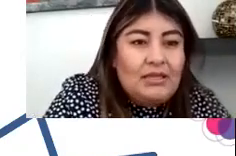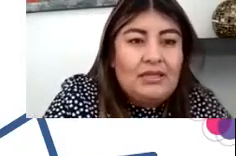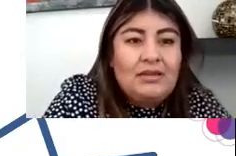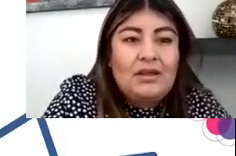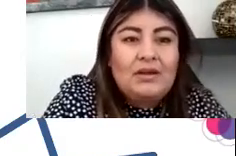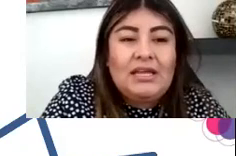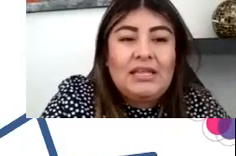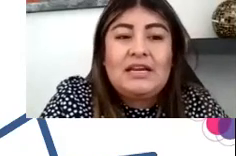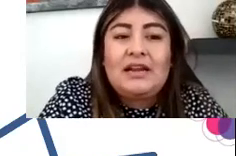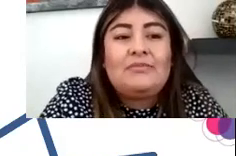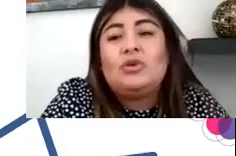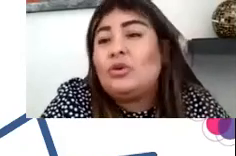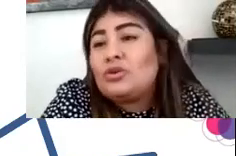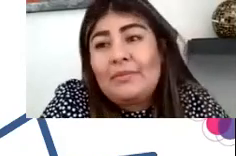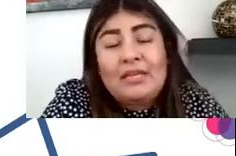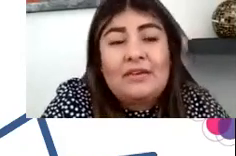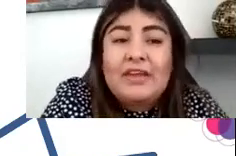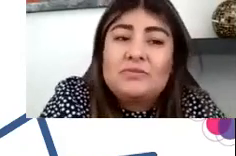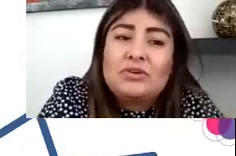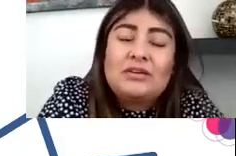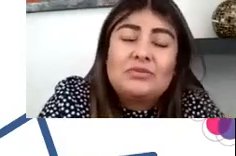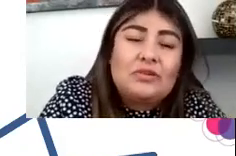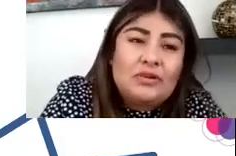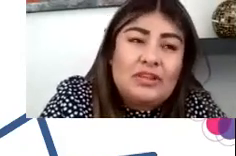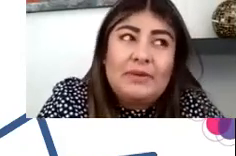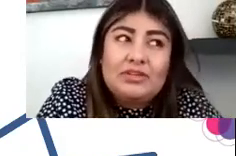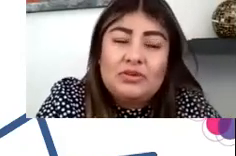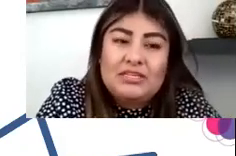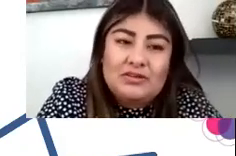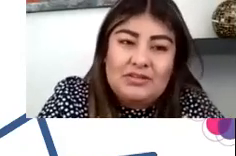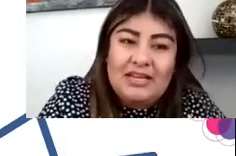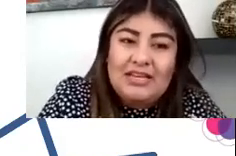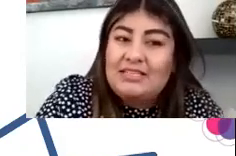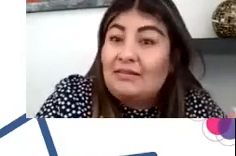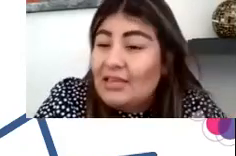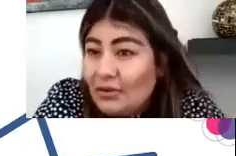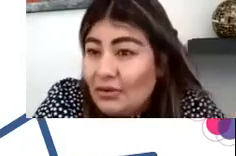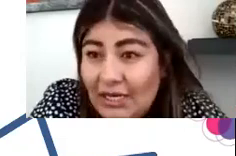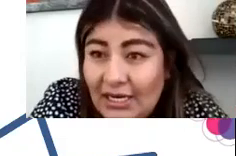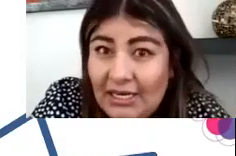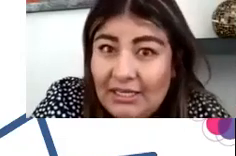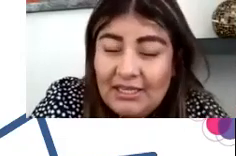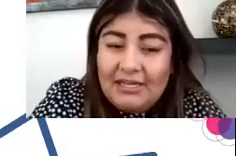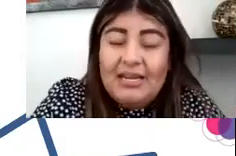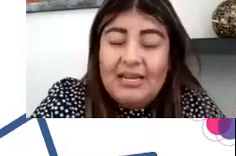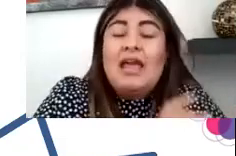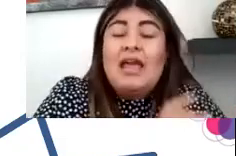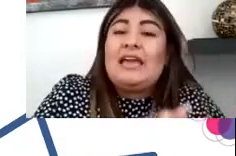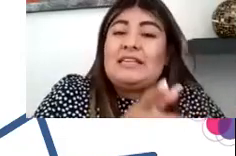¿tienen una cuenta de Instagram? No, solamente de Facebook. Estamos como Div Pachuca, chicos. Estaba leyendo el taller.